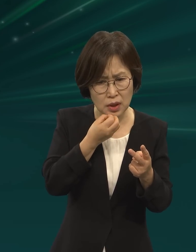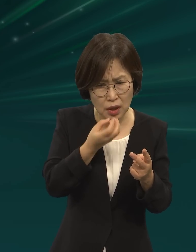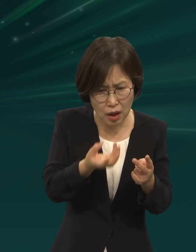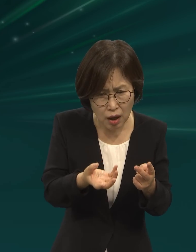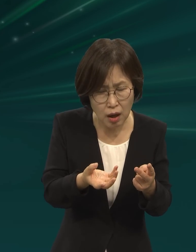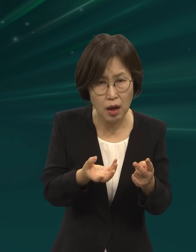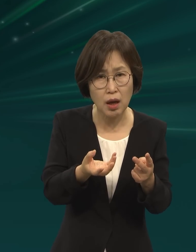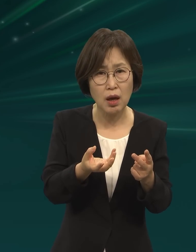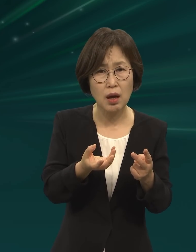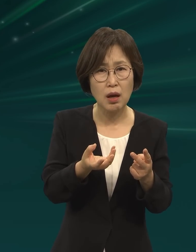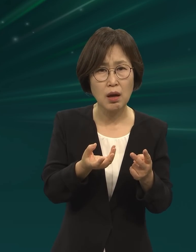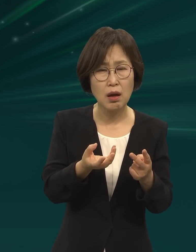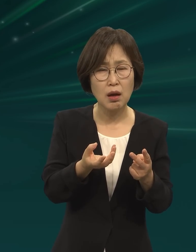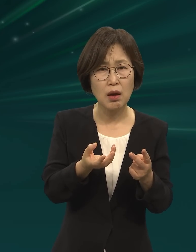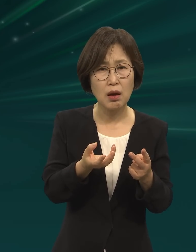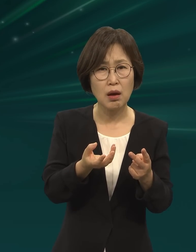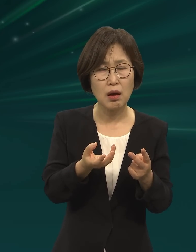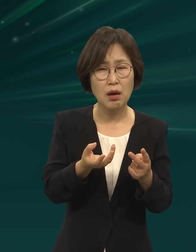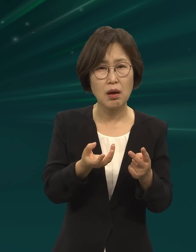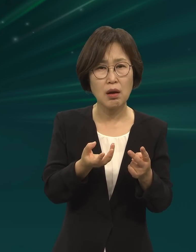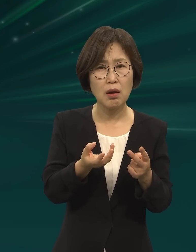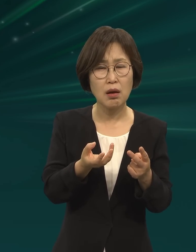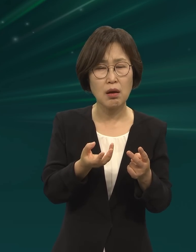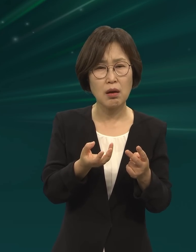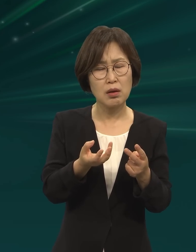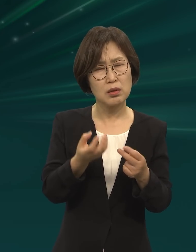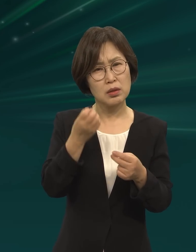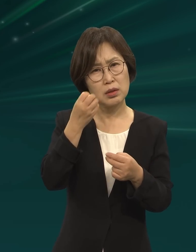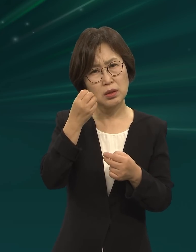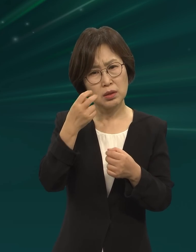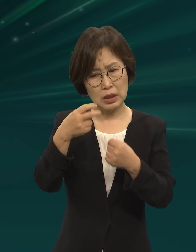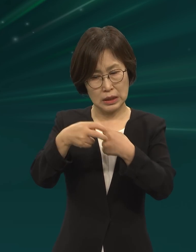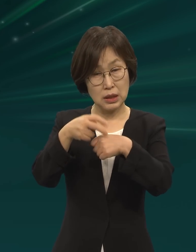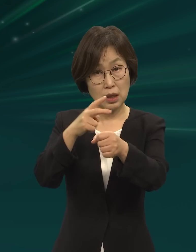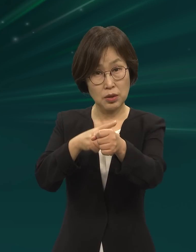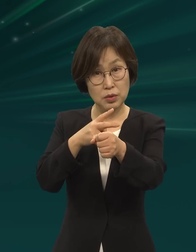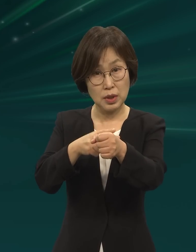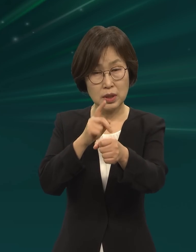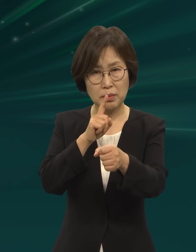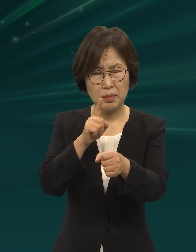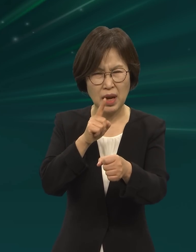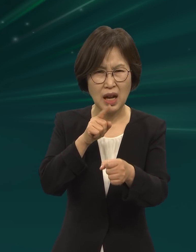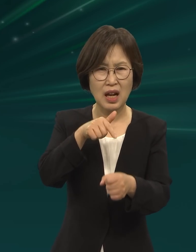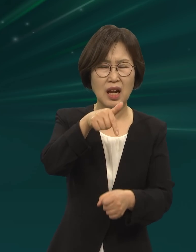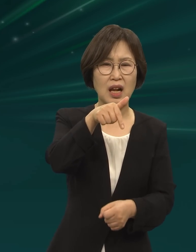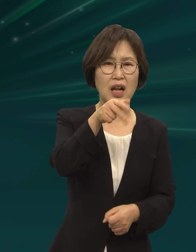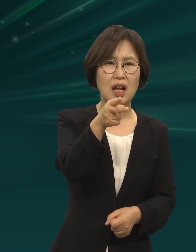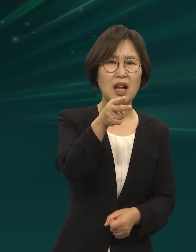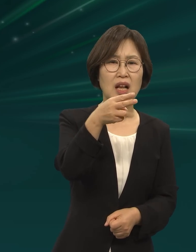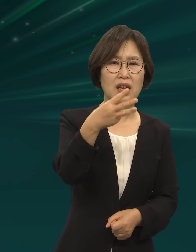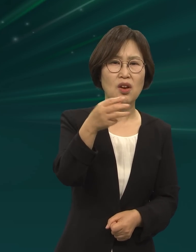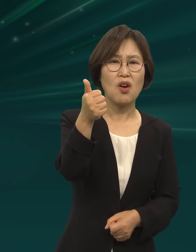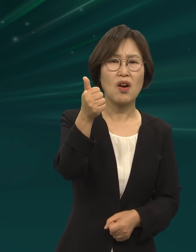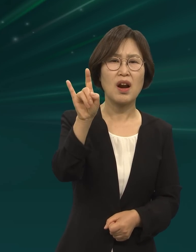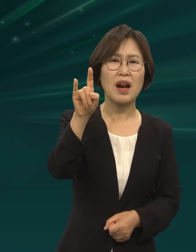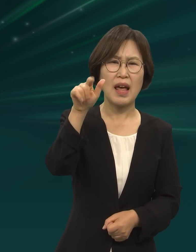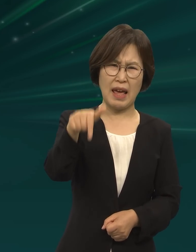나오고, 그래서 병원에 가는데 의사님이 결핵 걸렸다고 합니다.